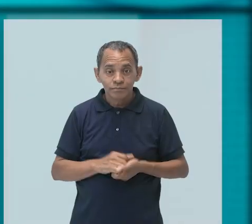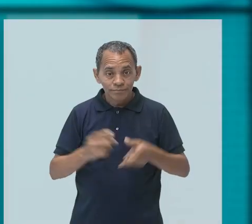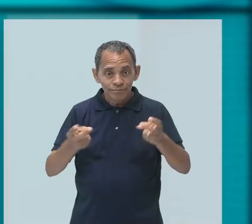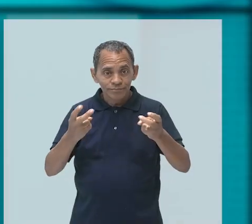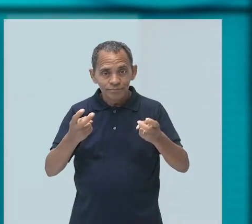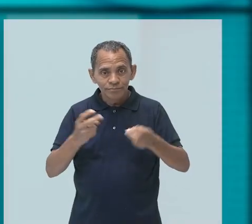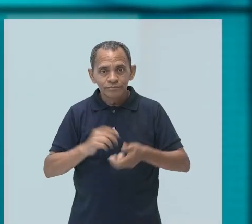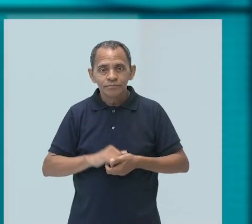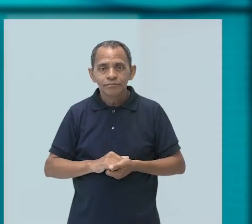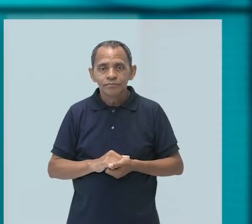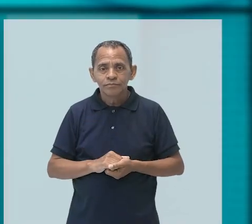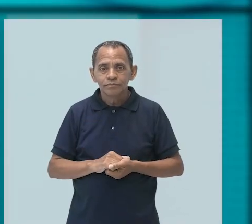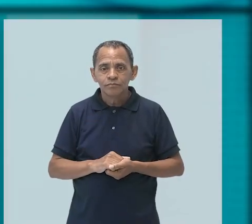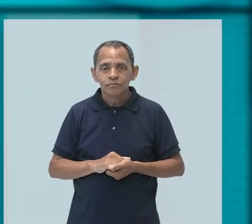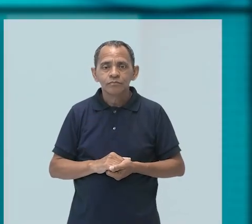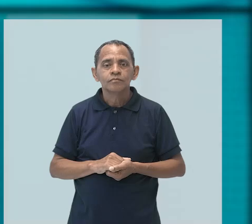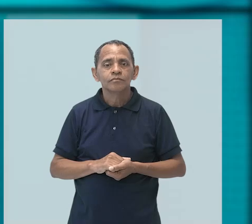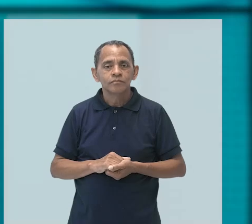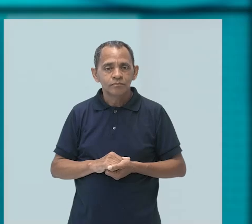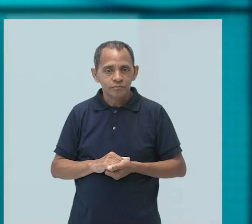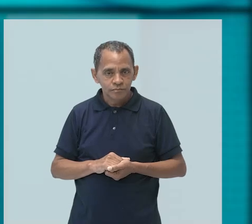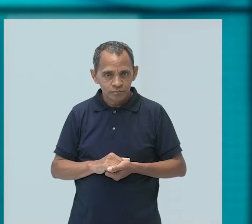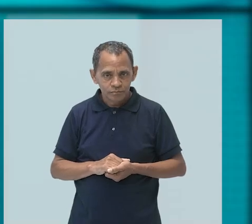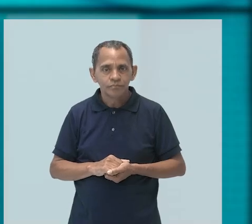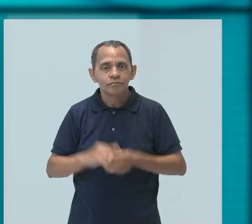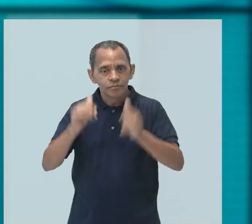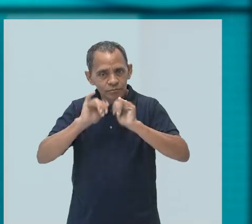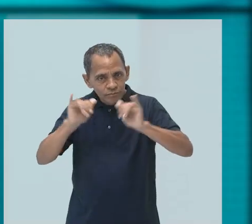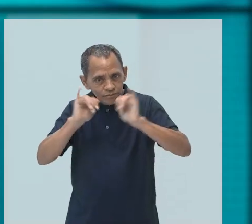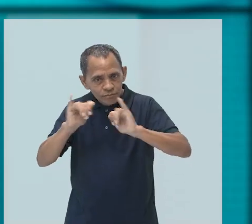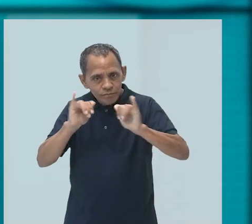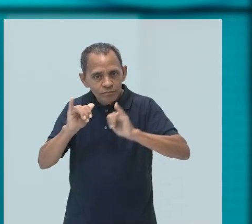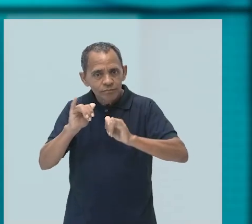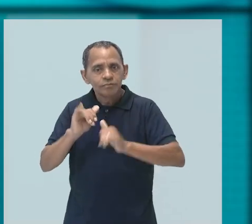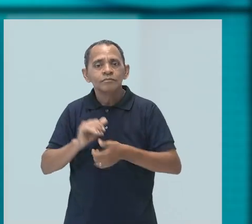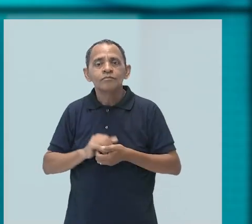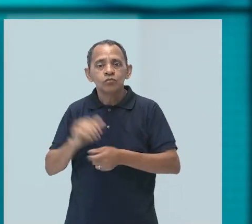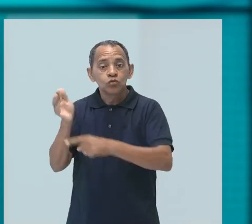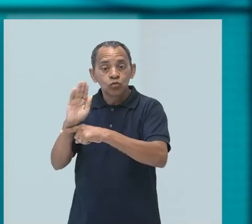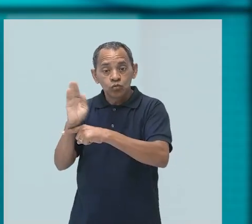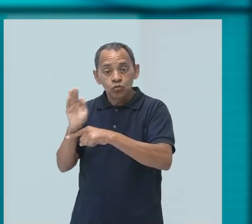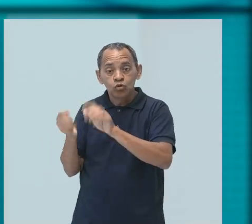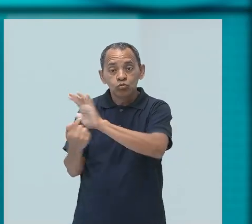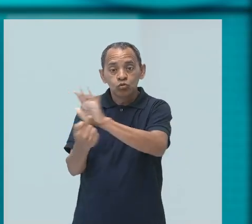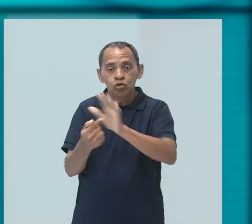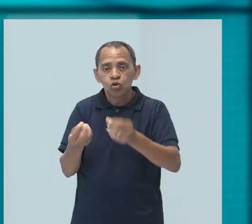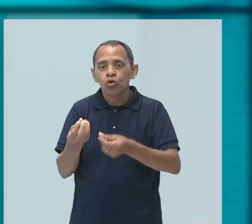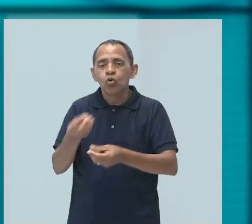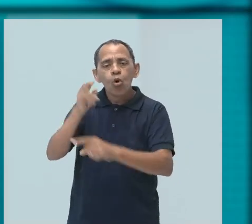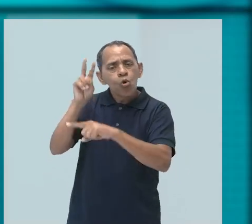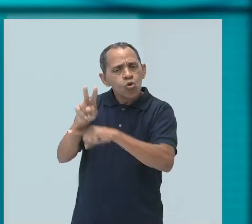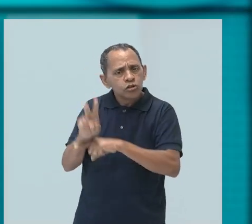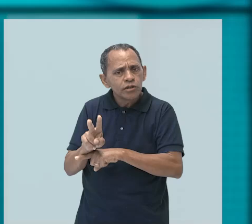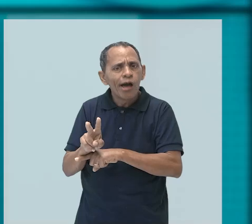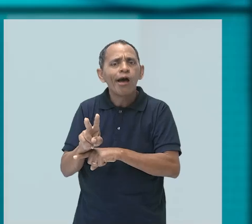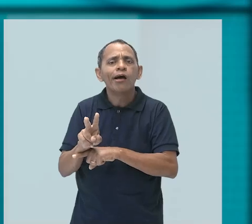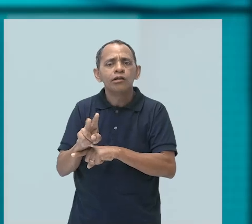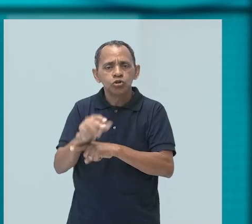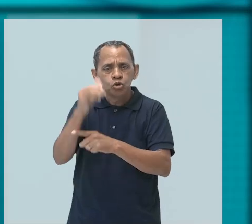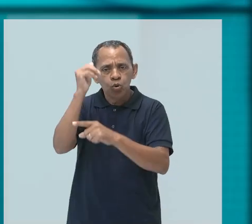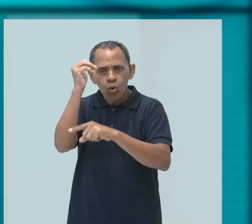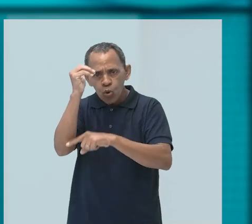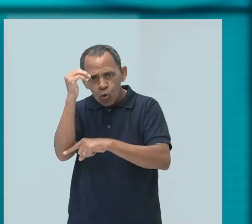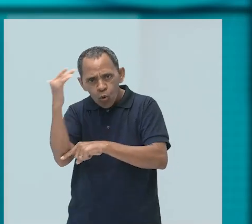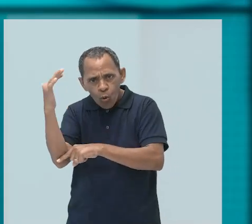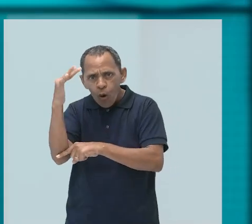vejam que um comercial como esse, vamos dizer assim, né, sobre a preservação, é possível uma vez que se tem todo